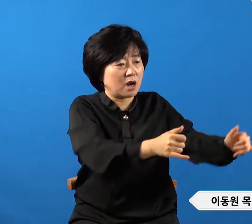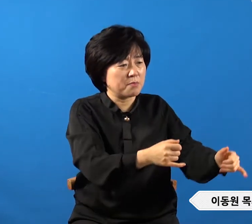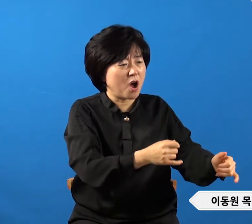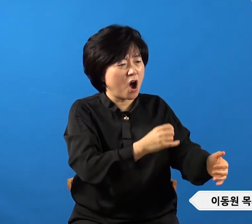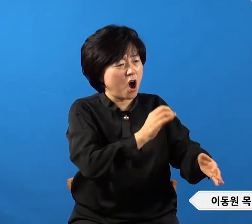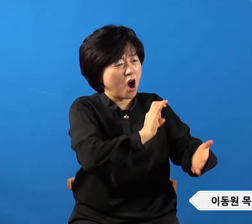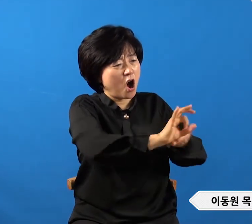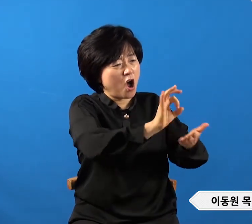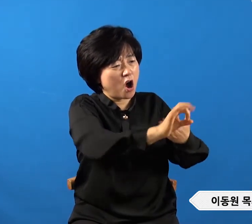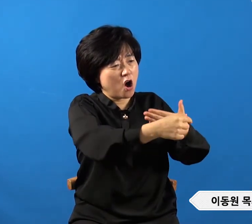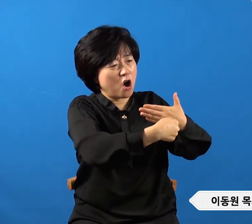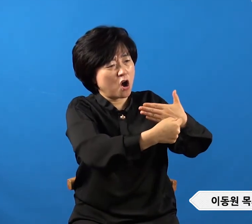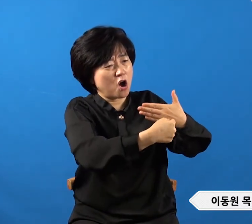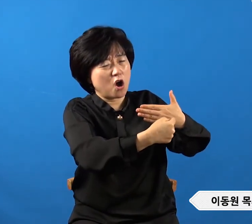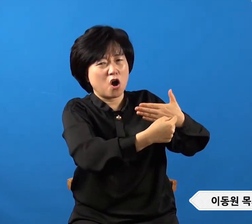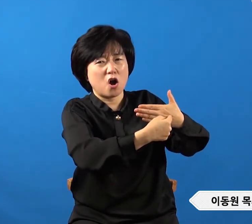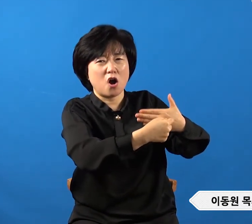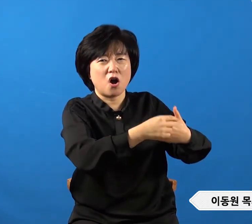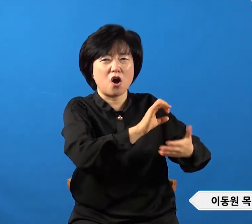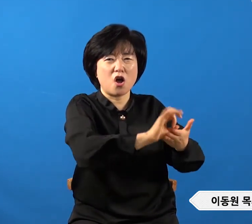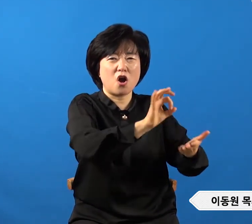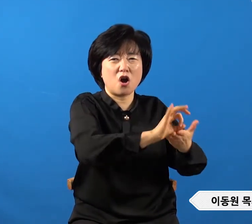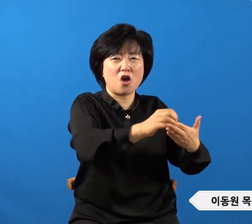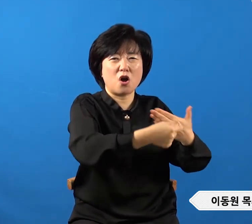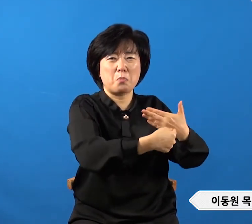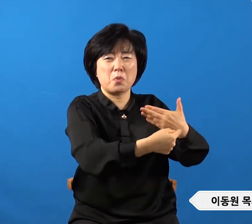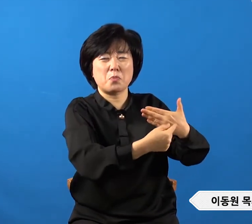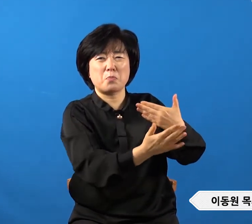사람들이 허영을 탐하니까 우리도 허영을 탐하고